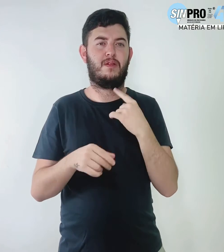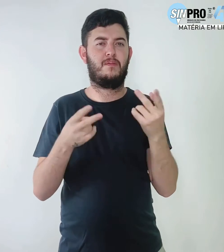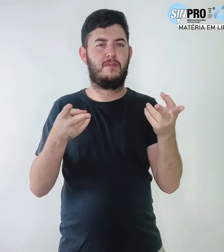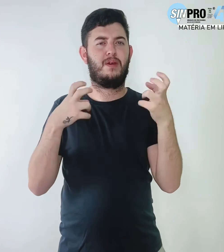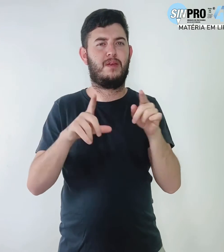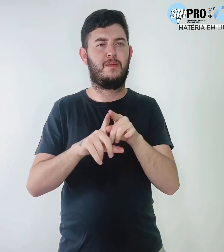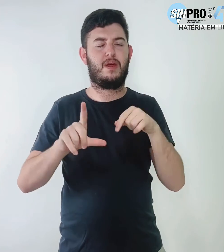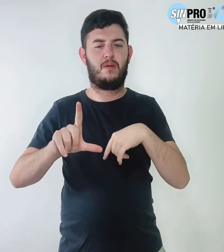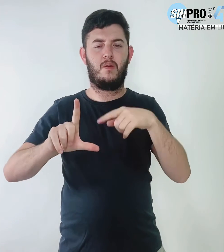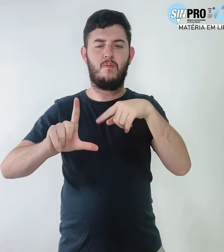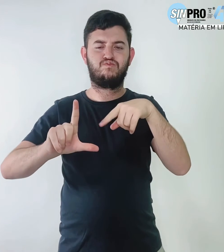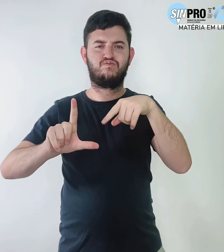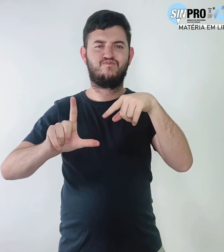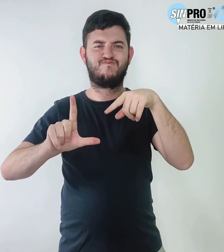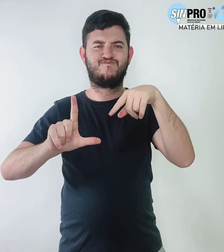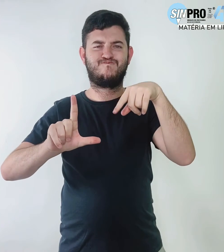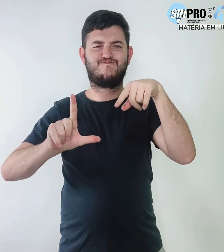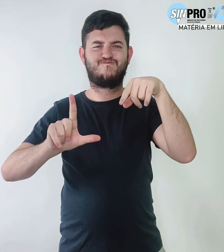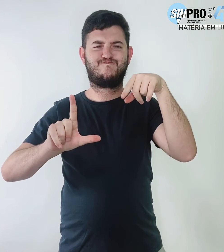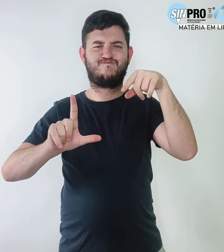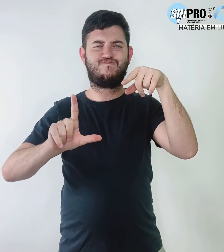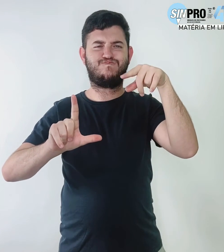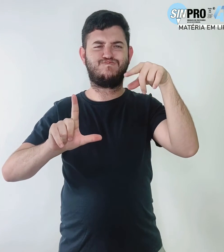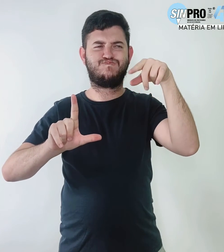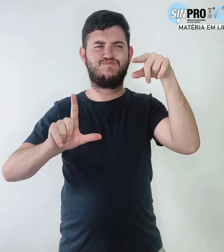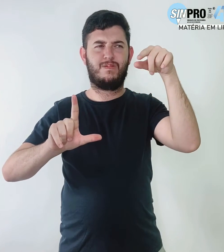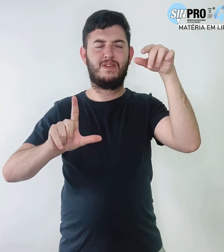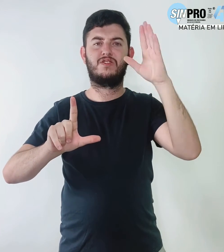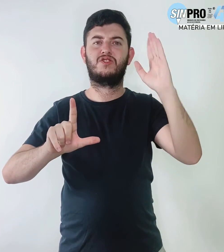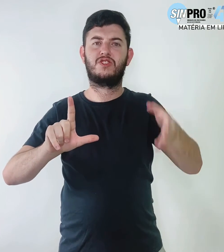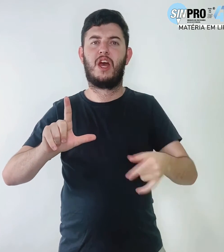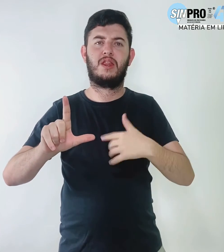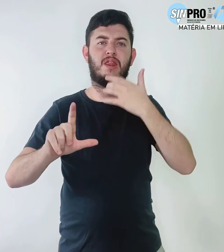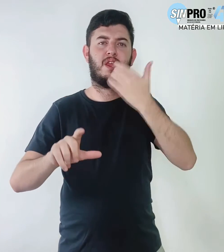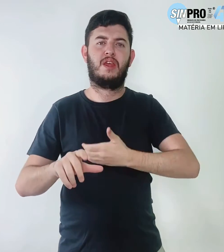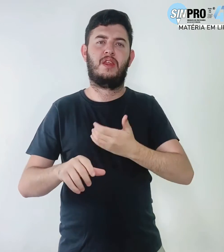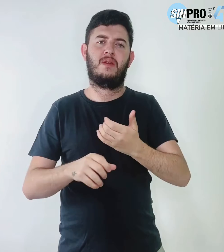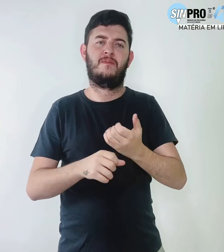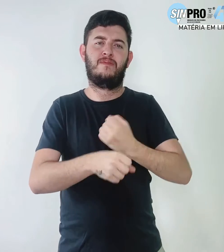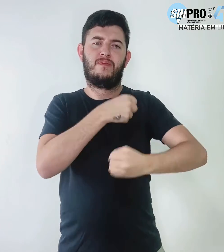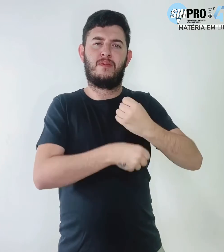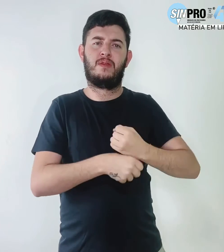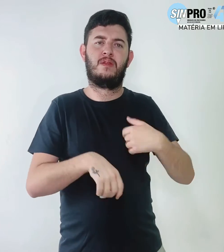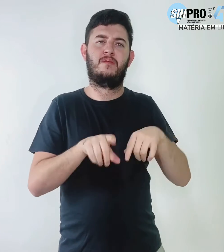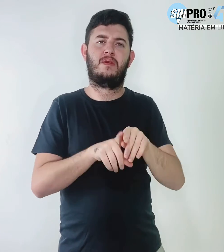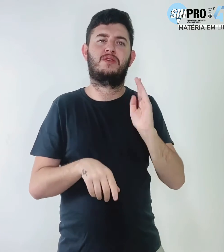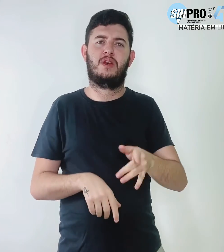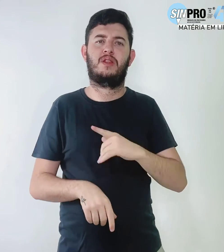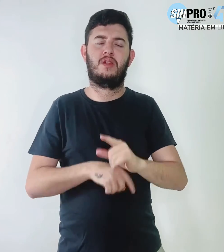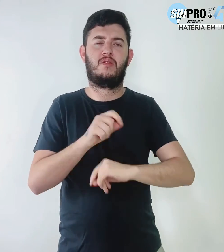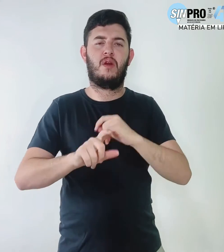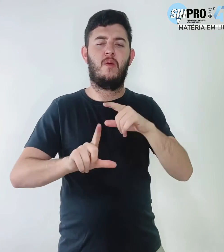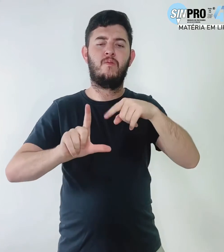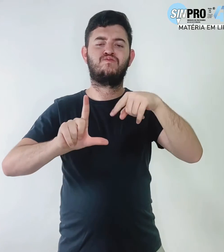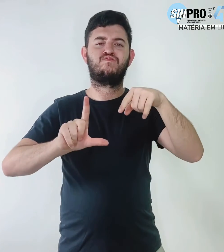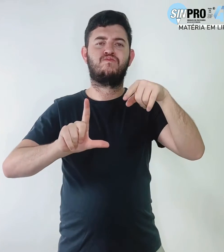nova subida contínua desde o fim do ano passado, um aumento pequeno e gradual,